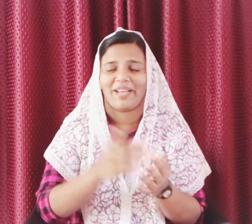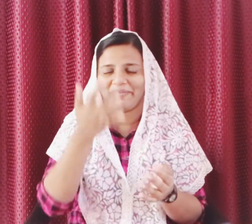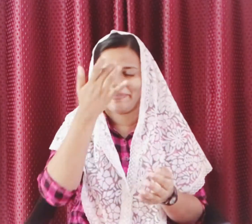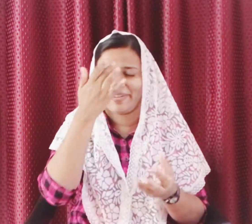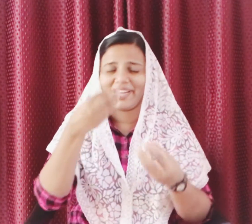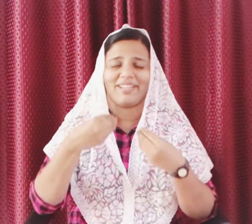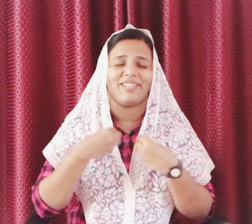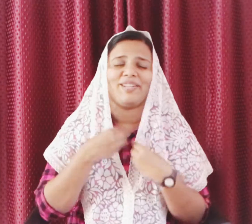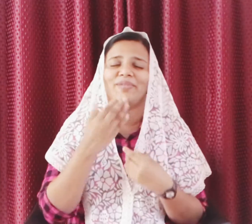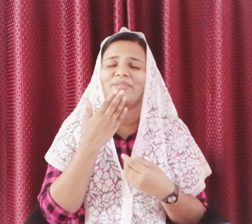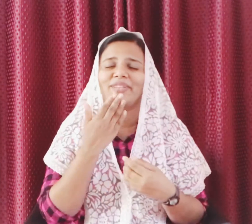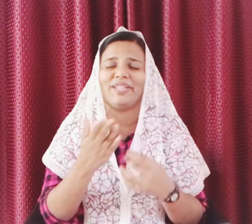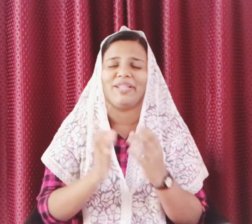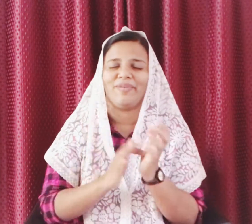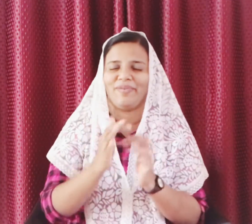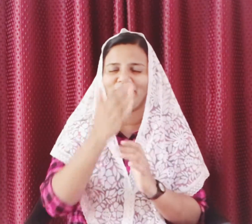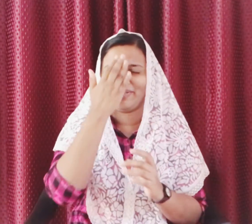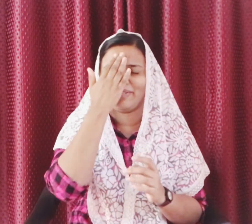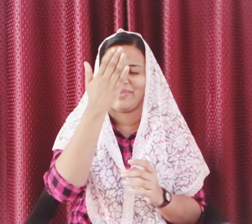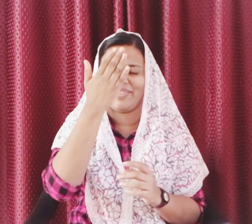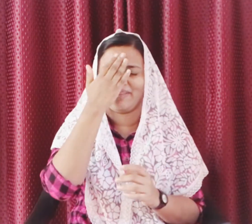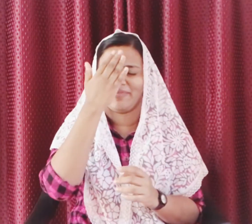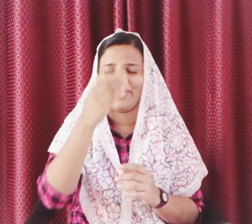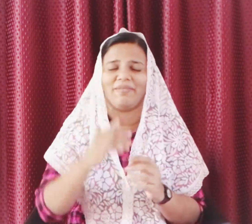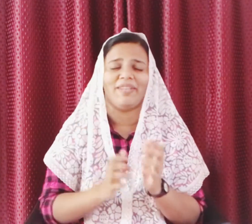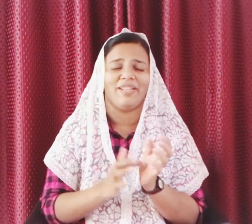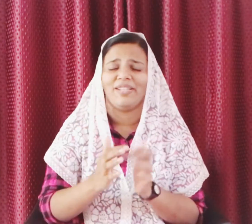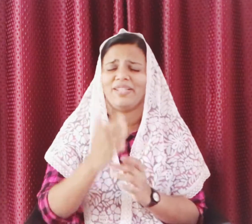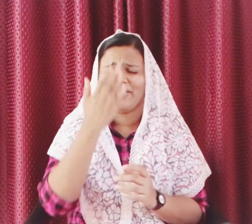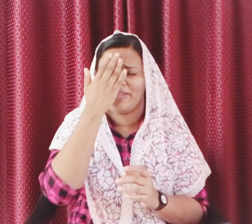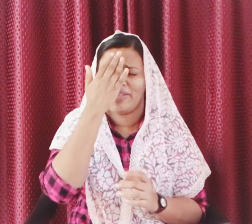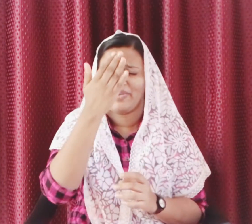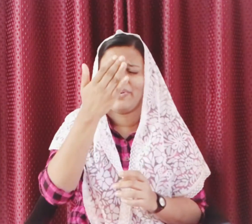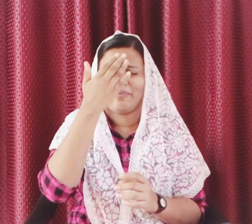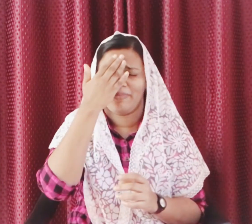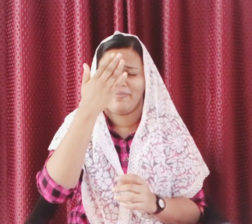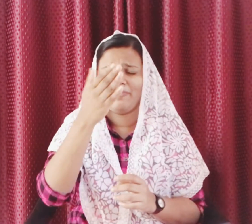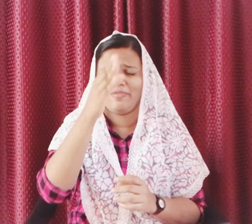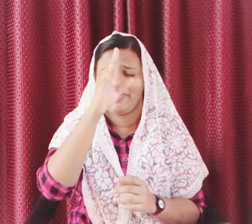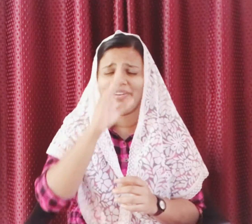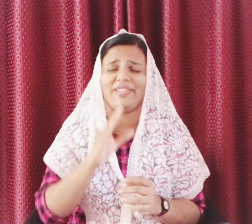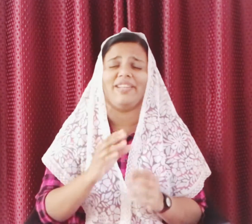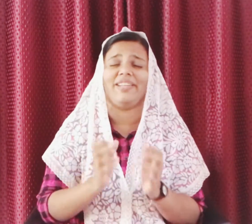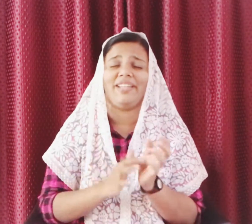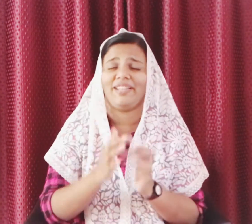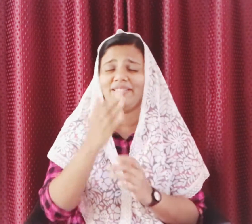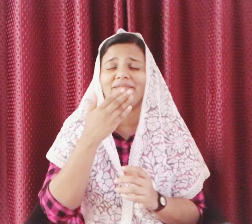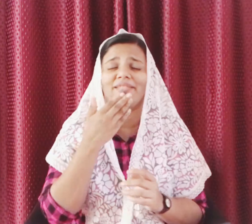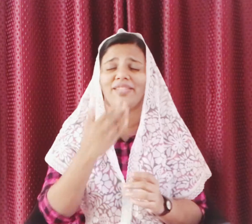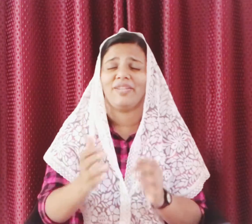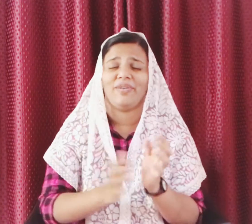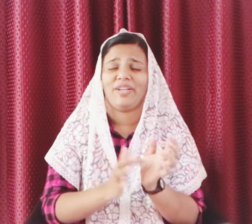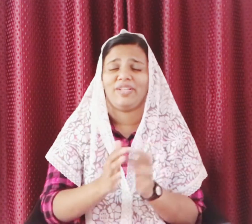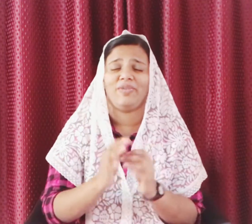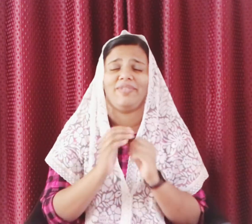ഭാഗ്യം തന്നല്ലോ. നന്ദിയോടെ സ്തോത്രം പപ്പ, നന്ദിയോടെ സ്തോത്രം പപ്പ, നന്ദിയോടെ ഞങ്ങളങ്ങനെ ആരാധിക്കുന്നു പിതാവെ, നന്ദിയോടെ ആരാധിക്കുന്നു